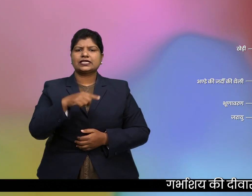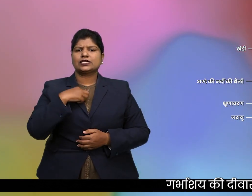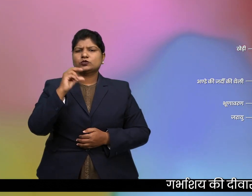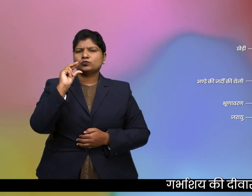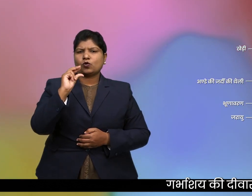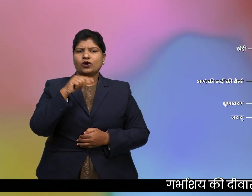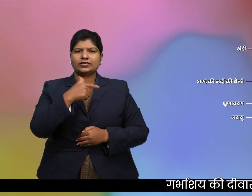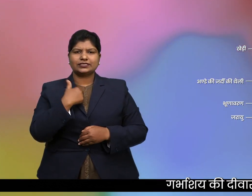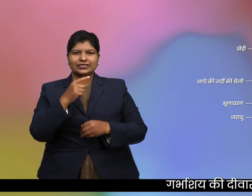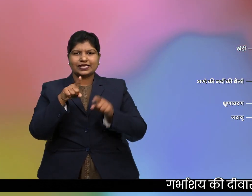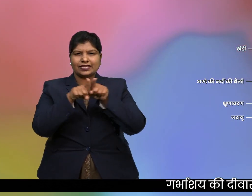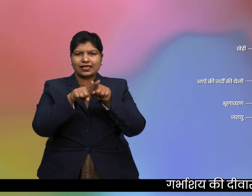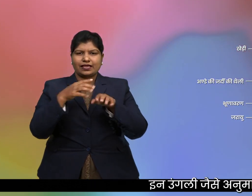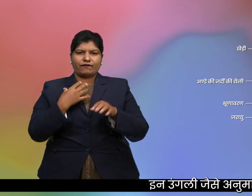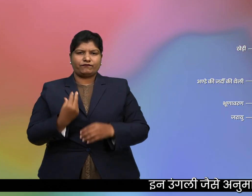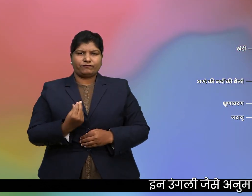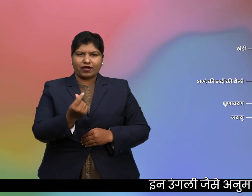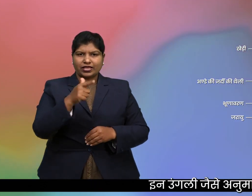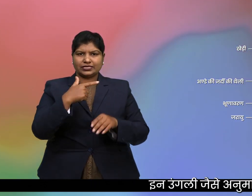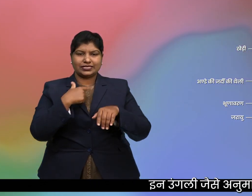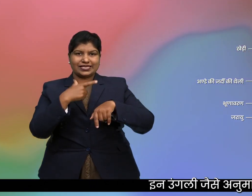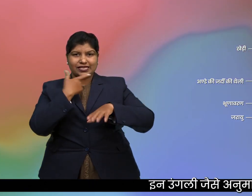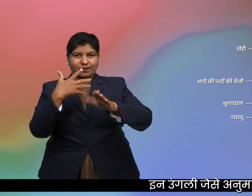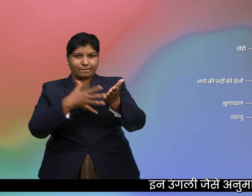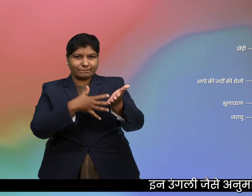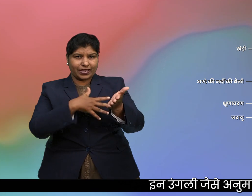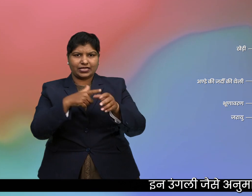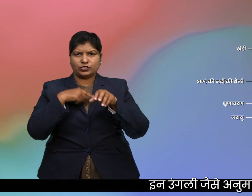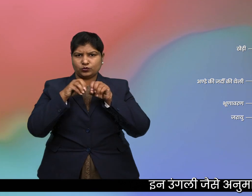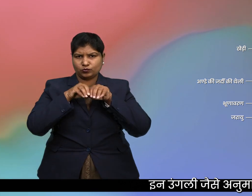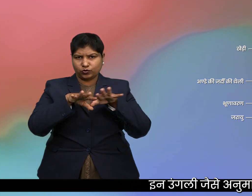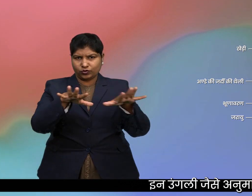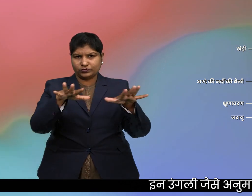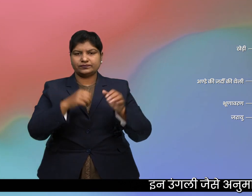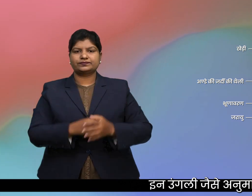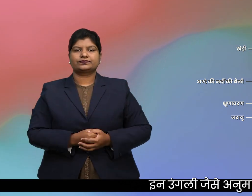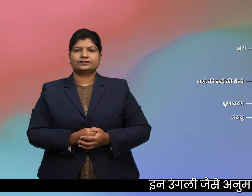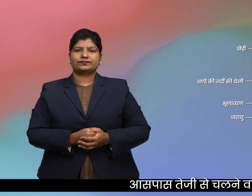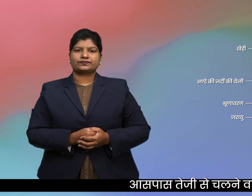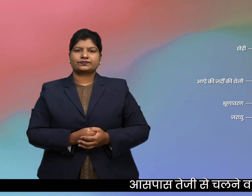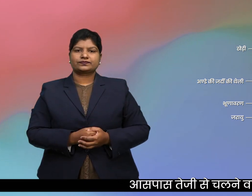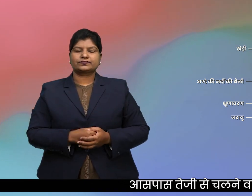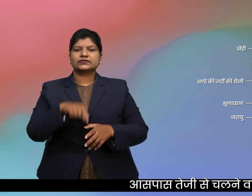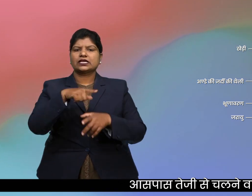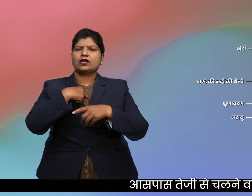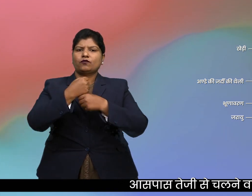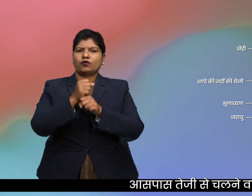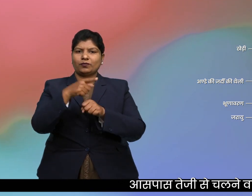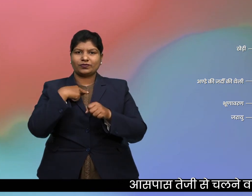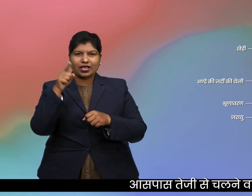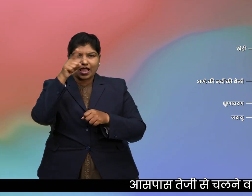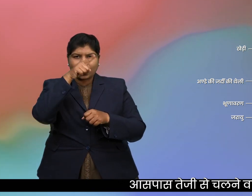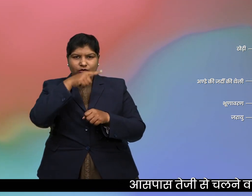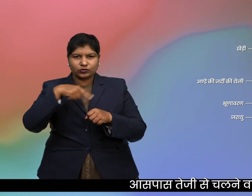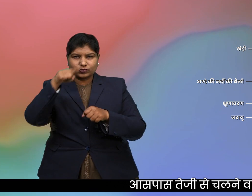गर्भाशय की दीवार में इन उंगली जैसे अनुमानों के आसपास